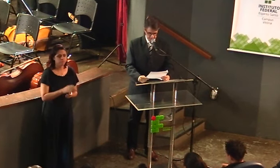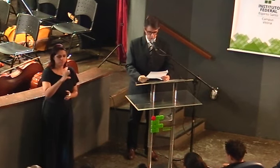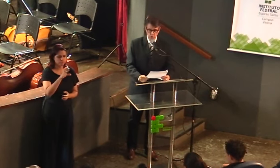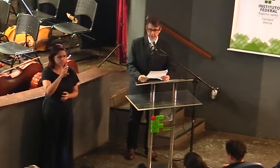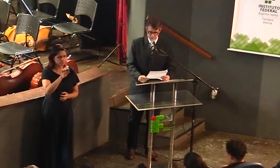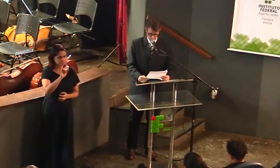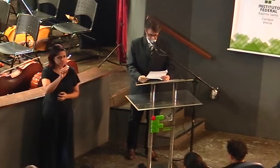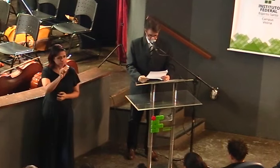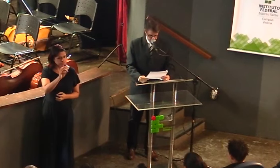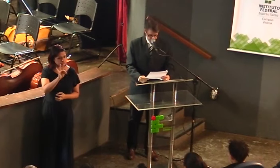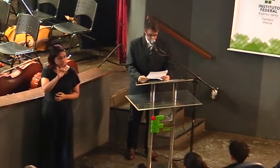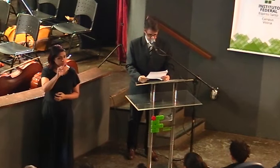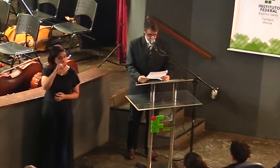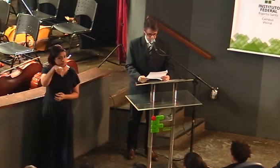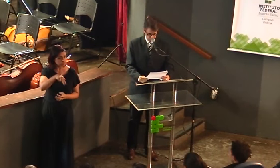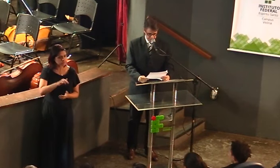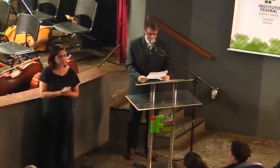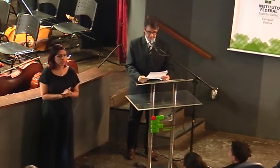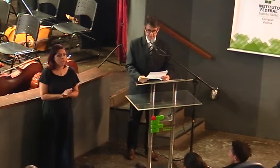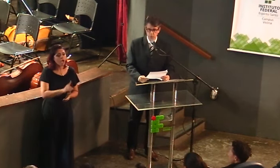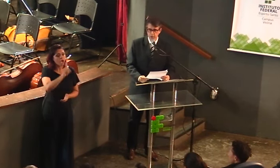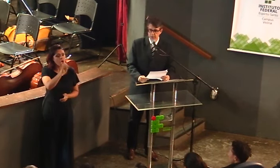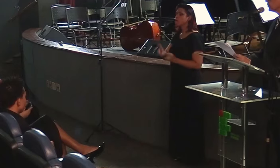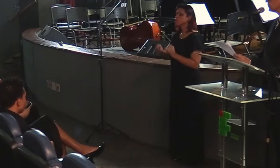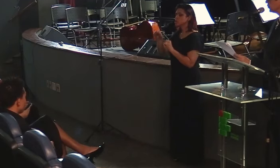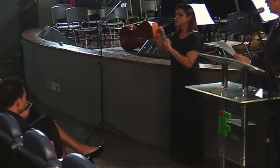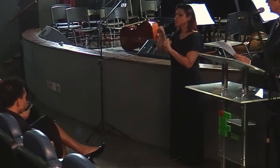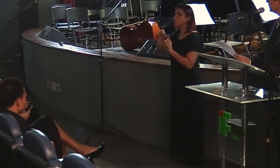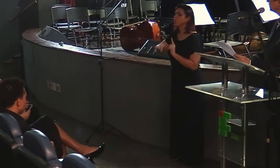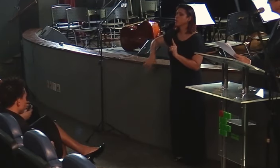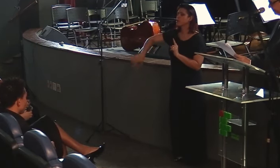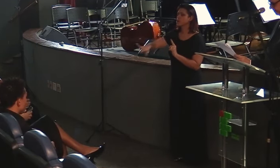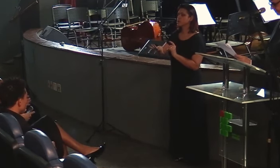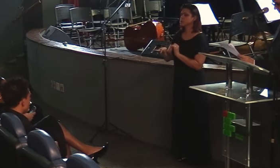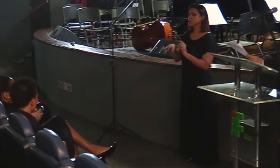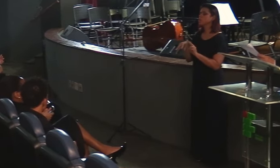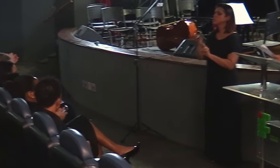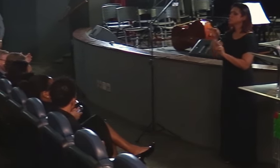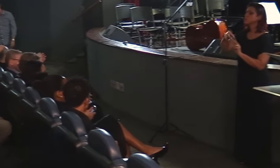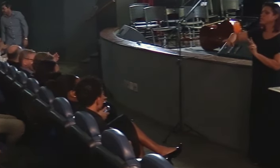Christian Mariane Lucas dos Santos, diretor de Extensão, Campus Vitória.